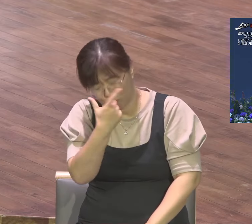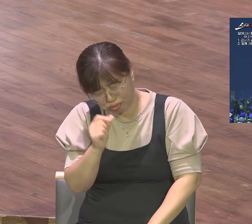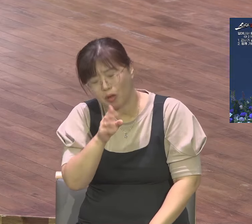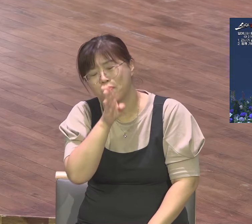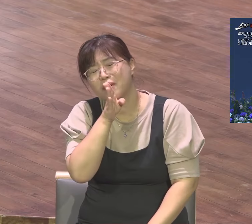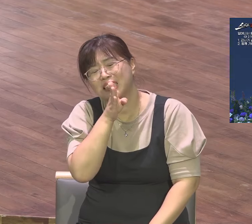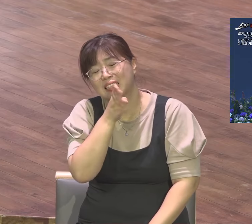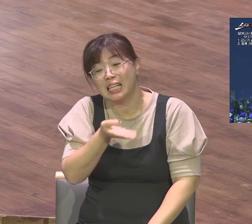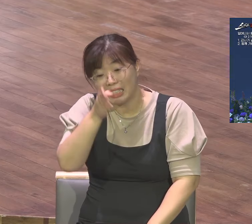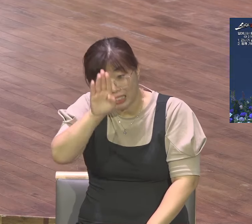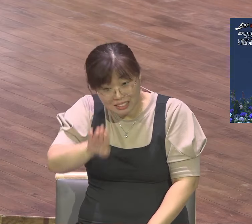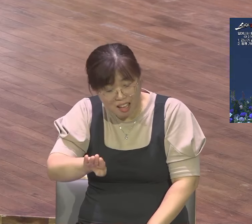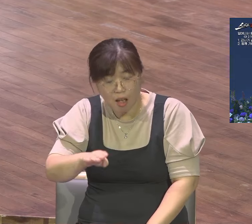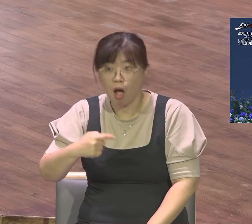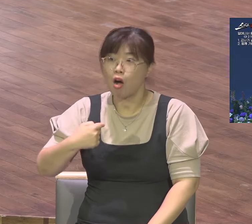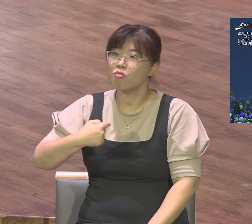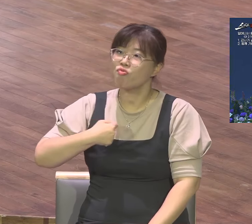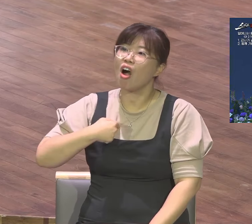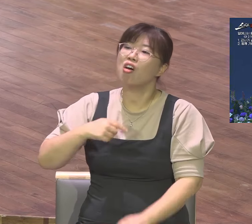솔로몬이 날 사랑해.